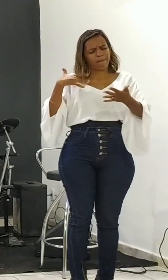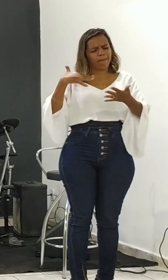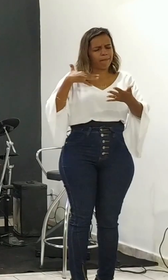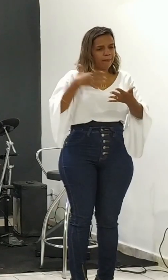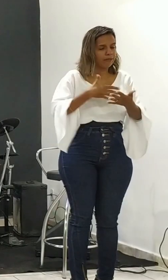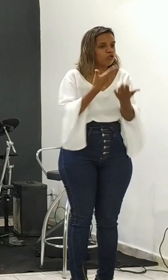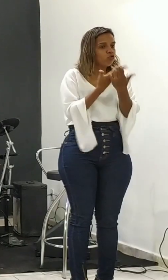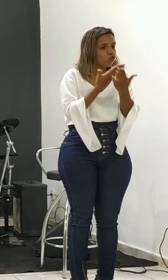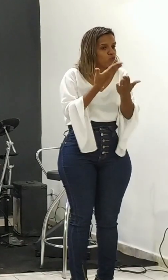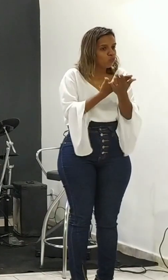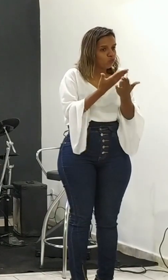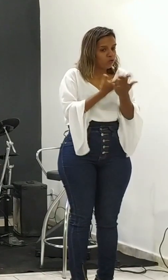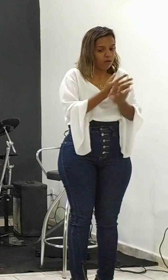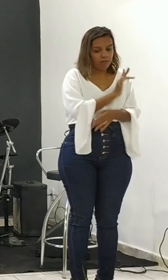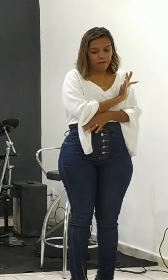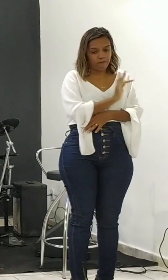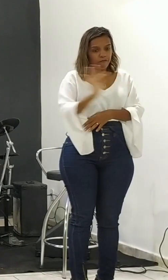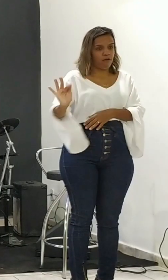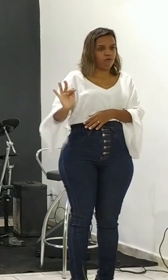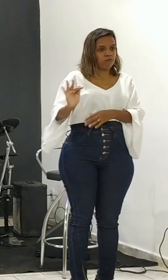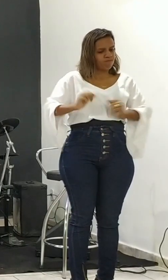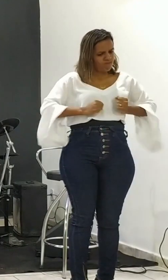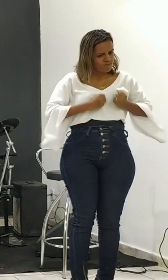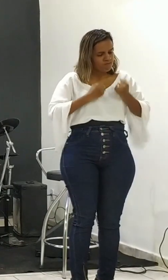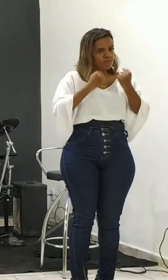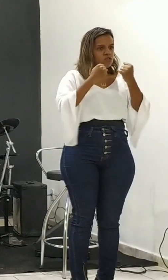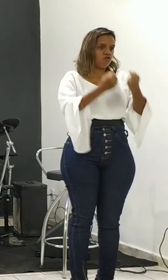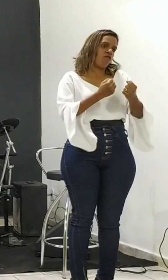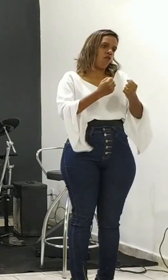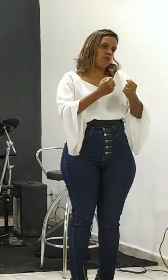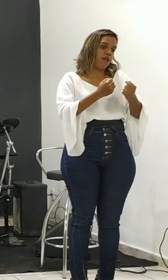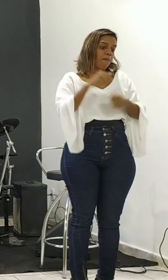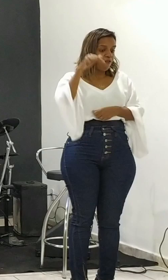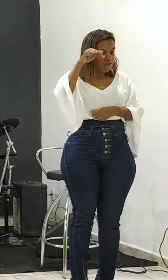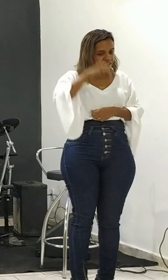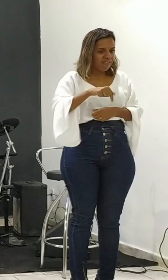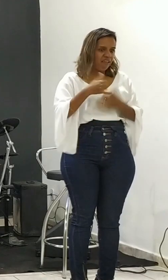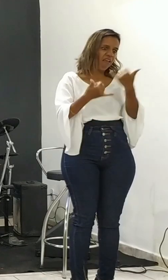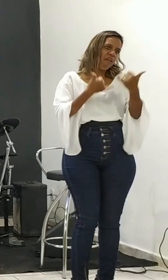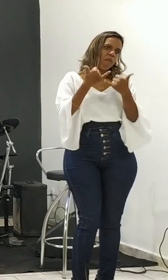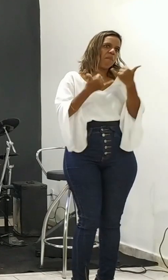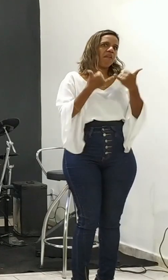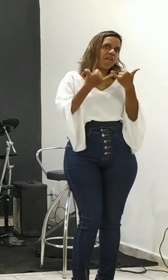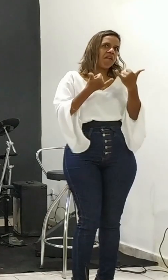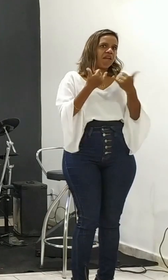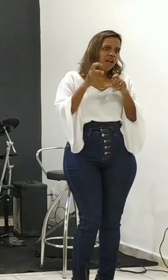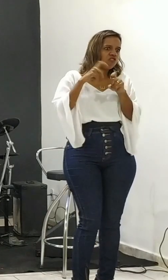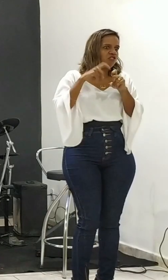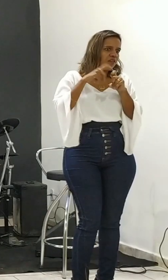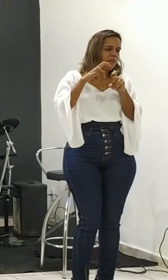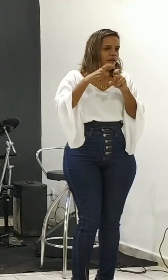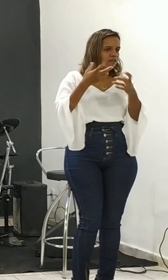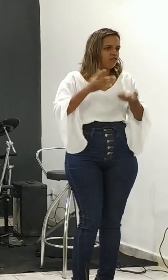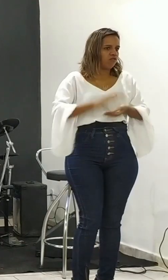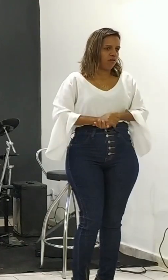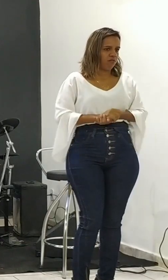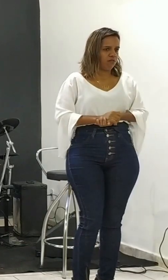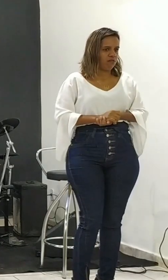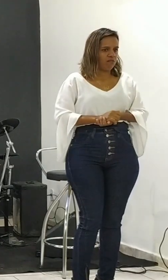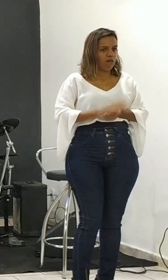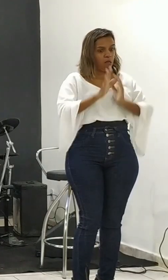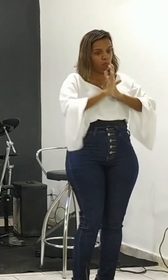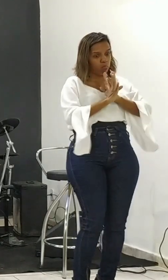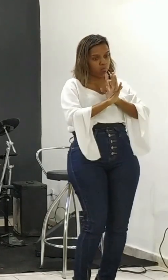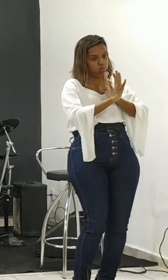faculdade, me esforcei tanto para vir aqui brincar de ser médica. Adorar essa